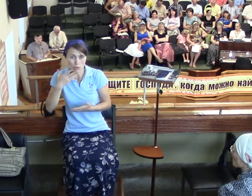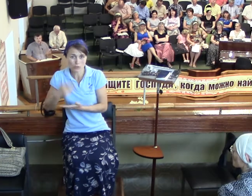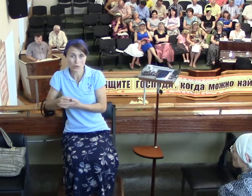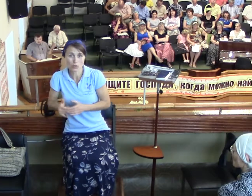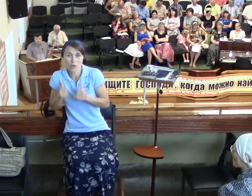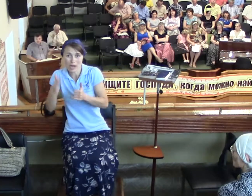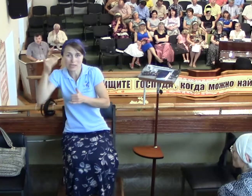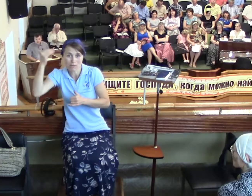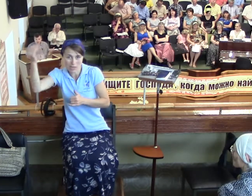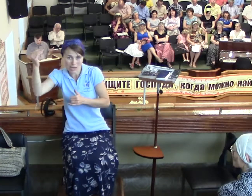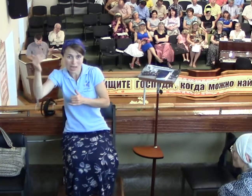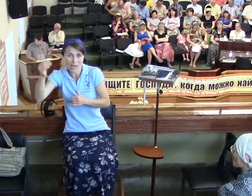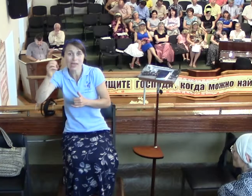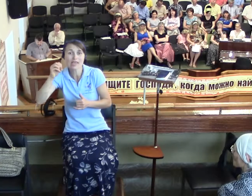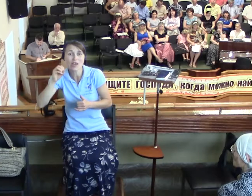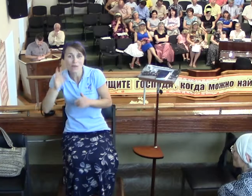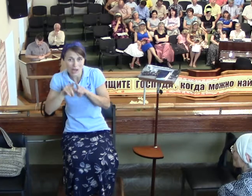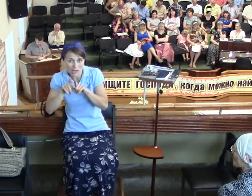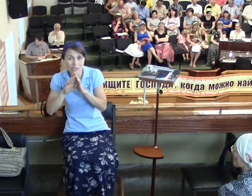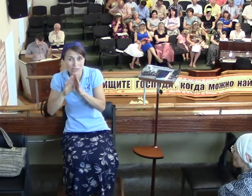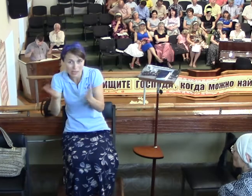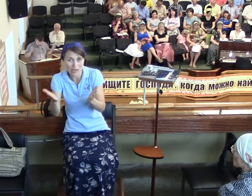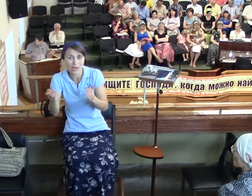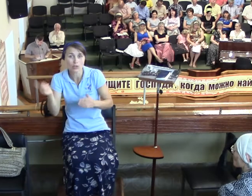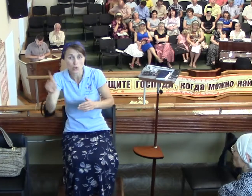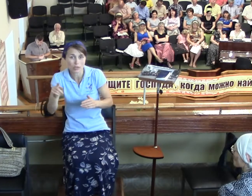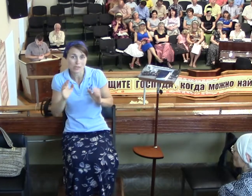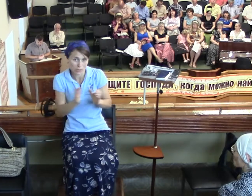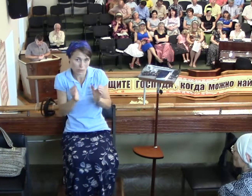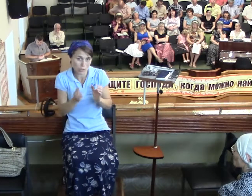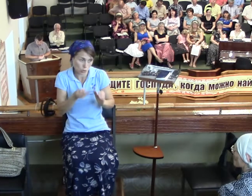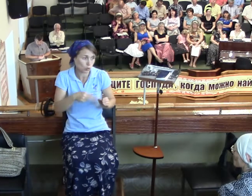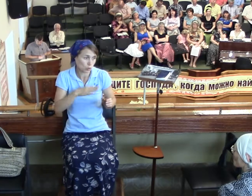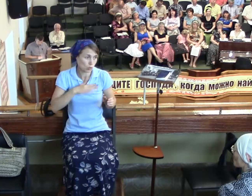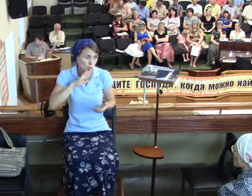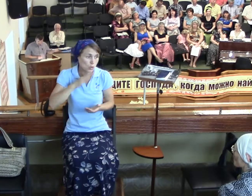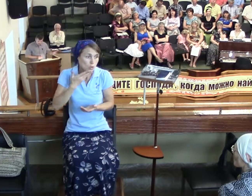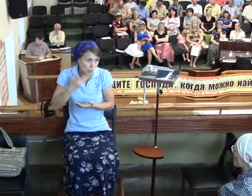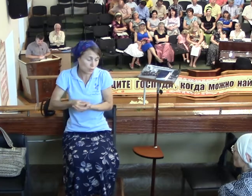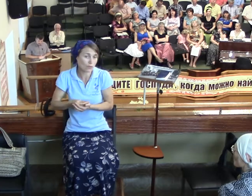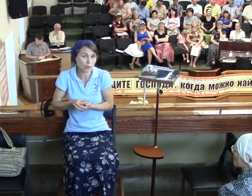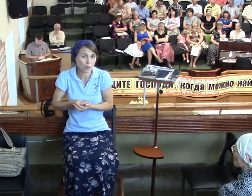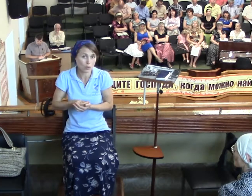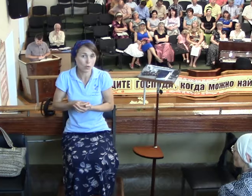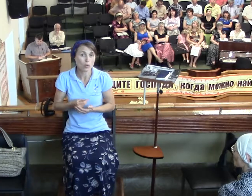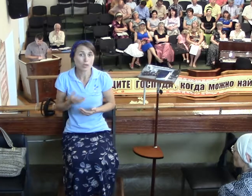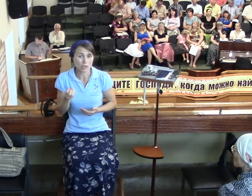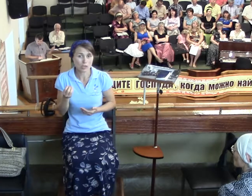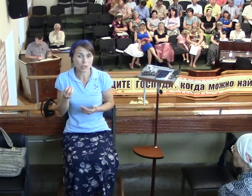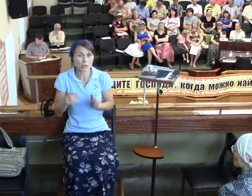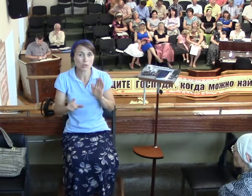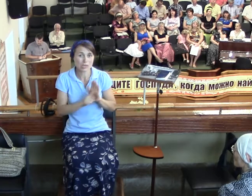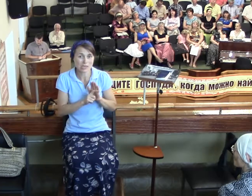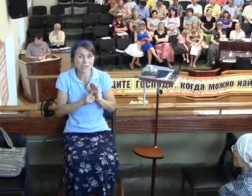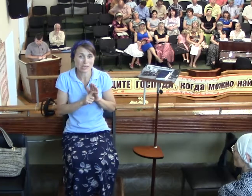то, чтобы наша жизнь была посвящена вести Евангелия, вести ее другим людям. Матфеем 6 глава 33 стих. «Ищите